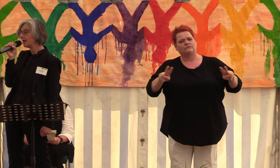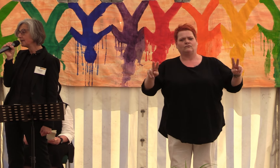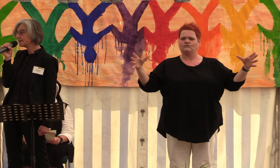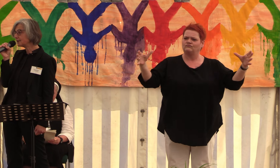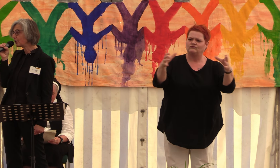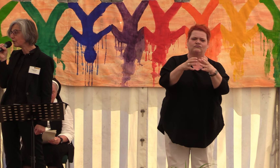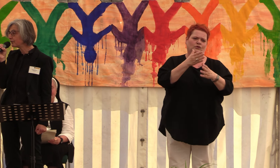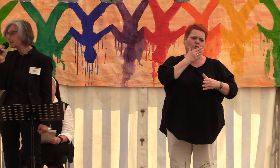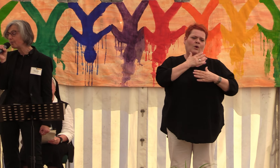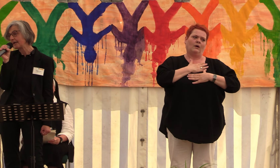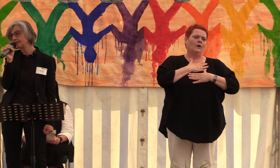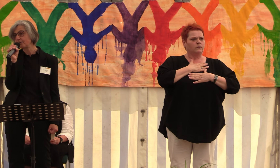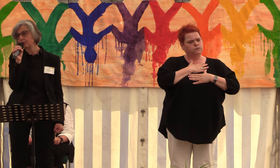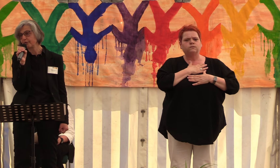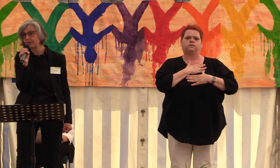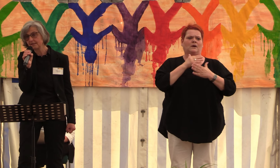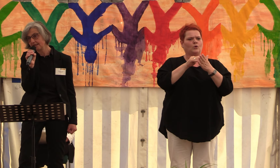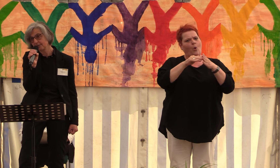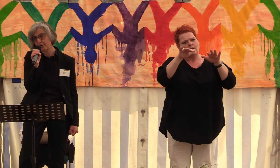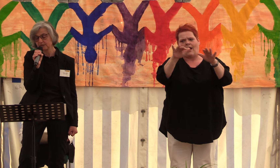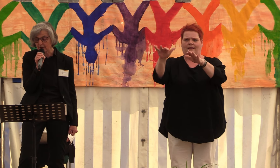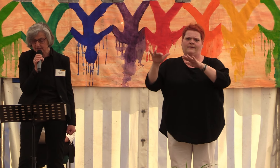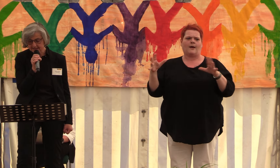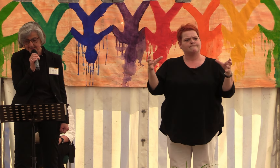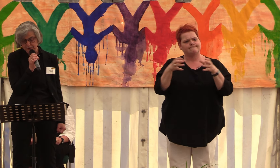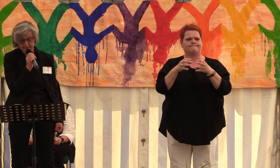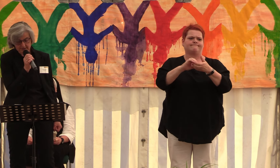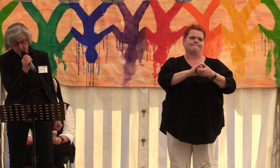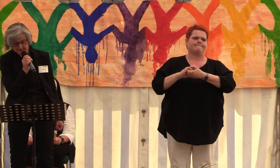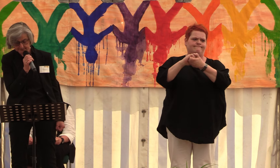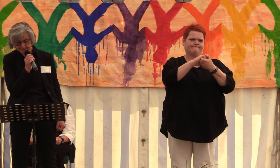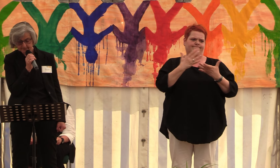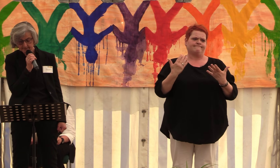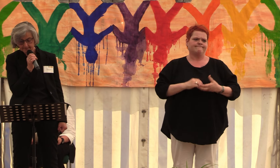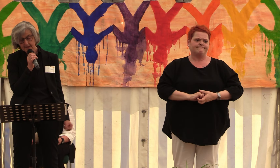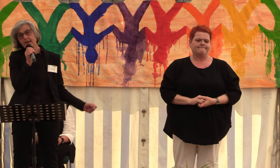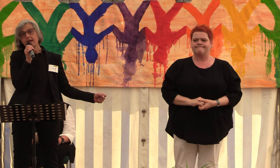Hoffnung macht, dass es doch noch viel Gemeinsames und Verbindendes bei uns auch in der Gesellschaft gibt.